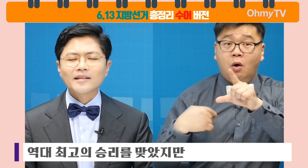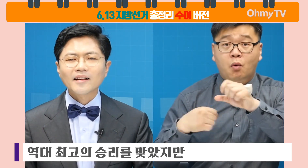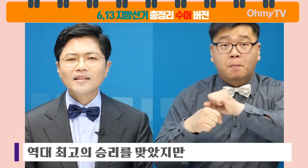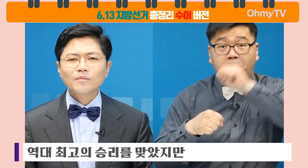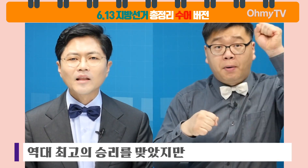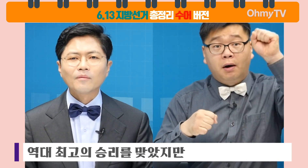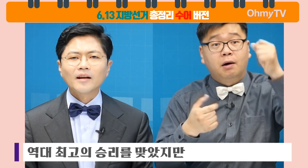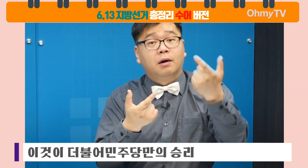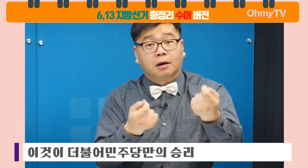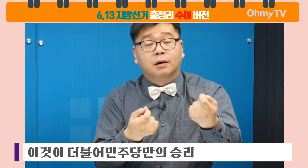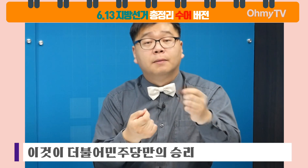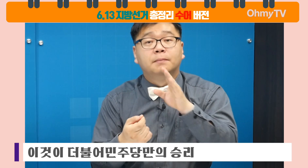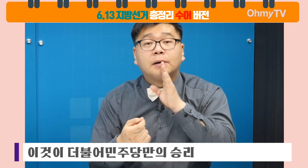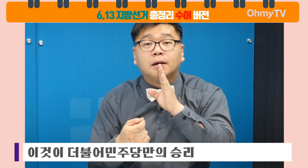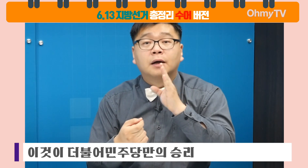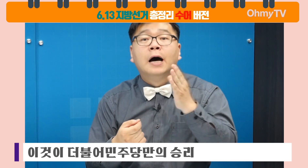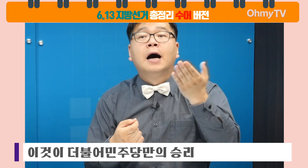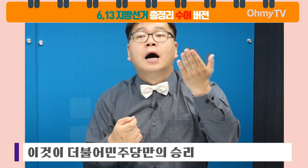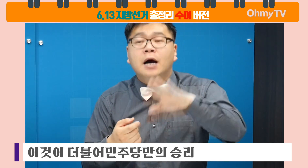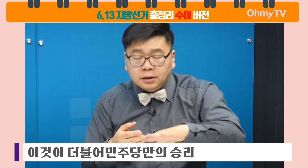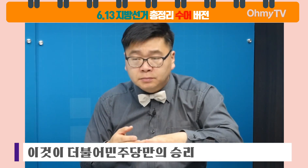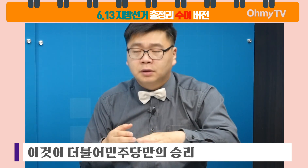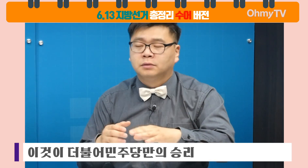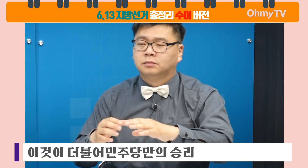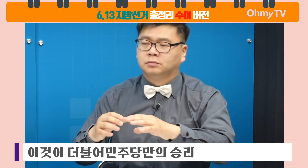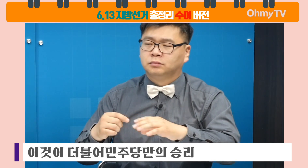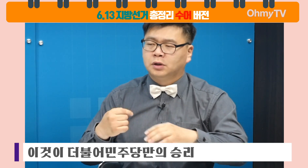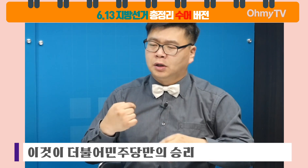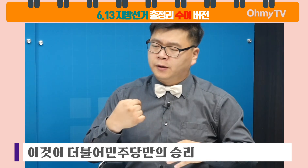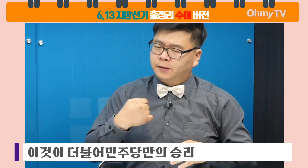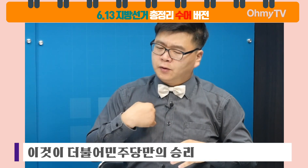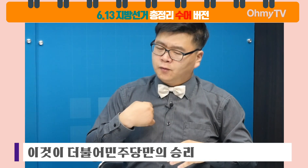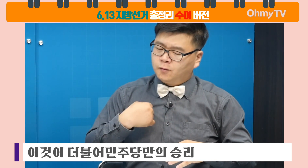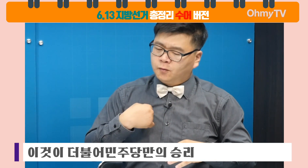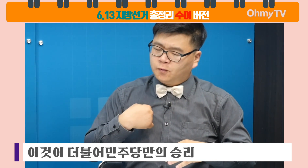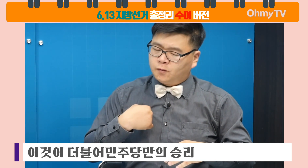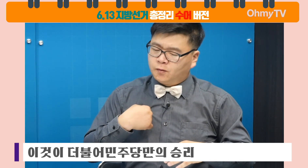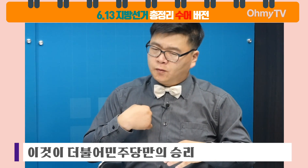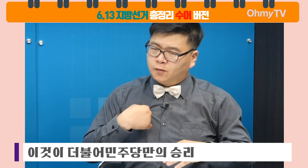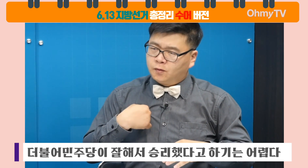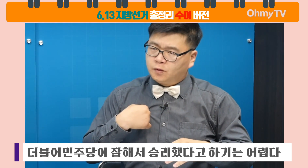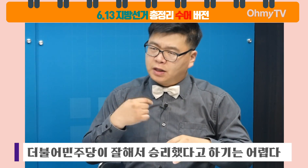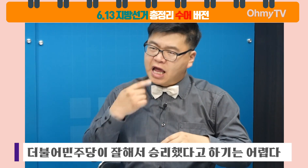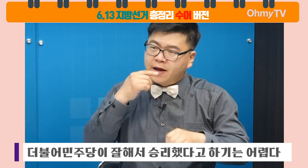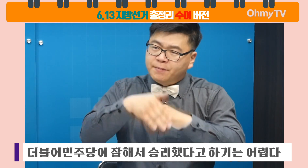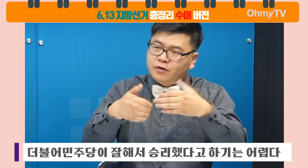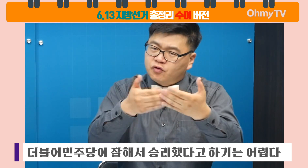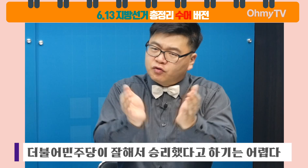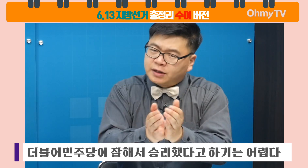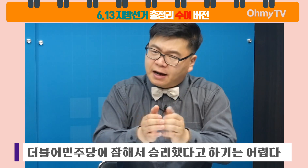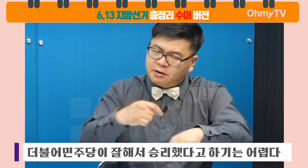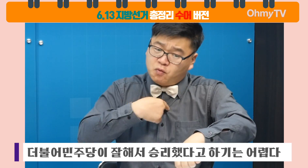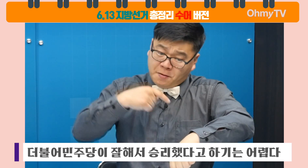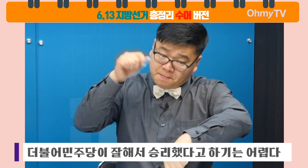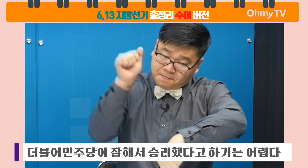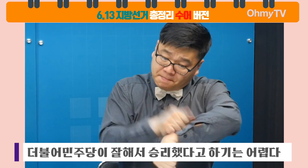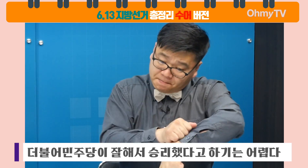맞이하긴 했습니다만 이 또한 우리들의 승리 혹은 우리가 잘해서의 승리라고만 얘기할